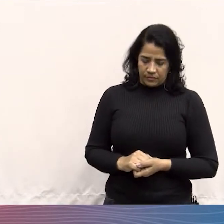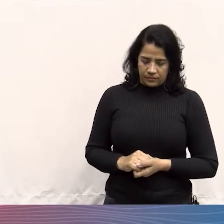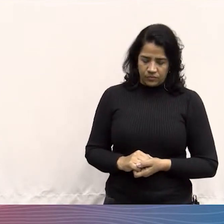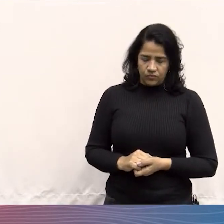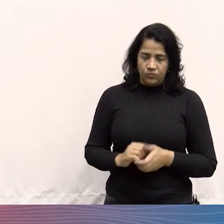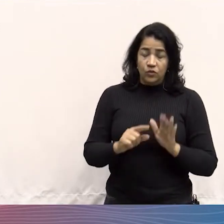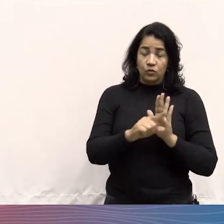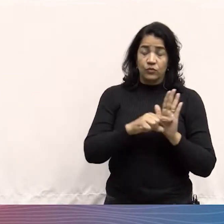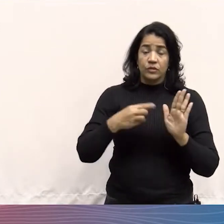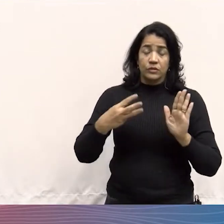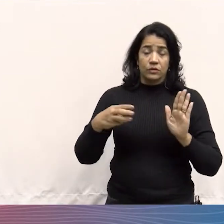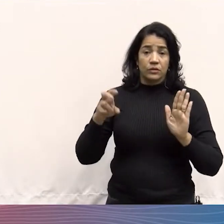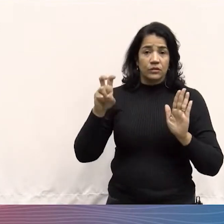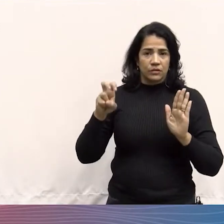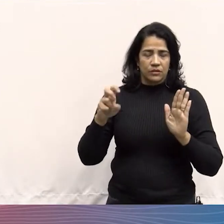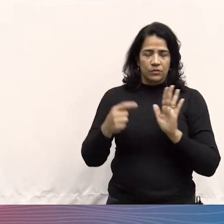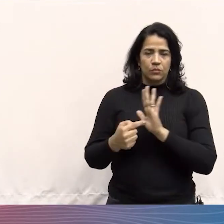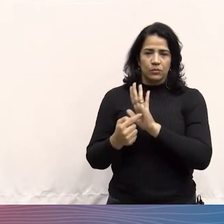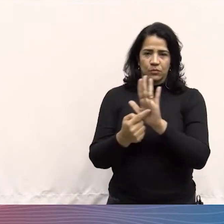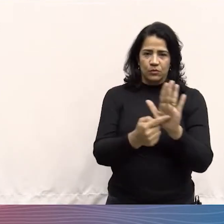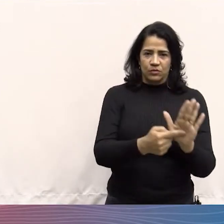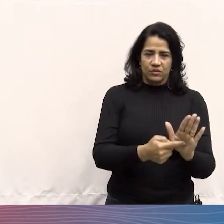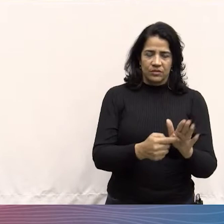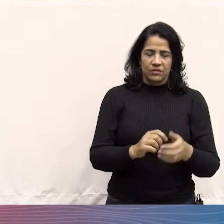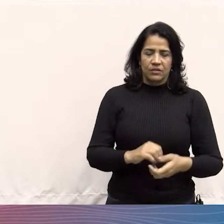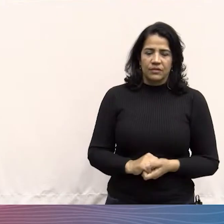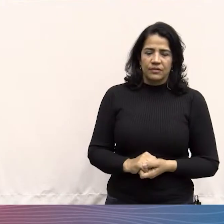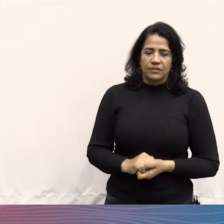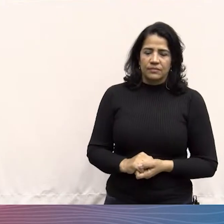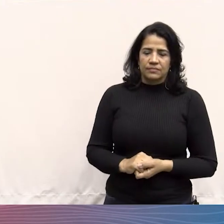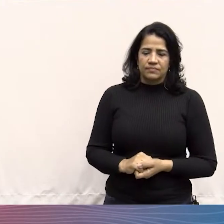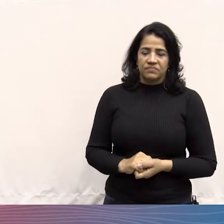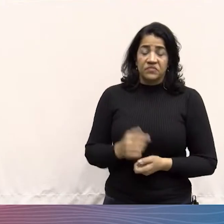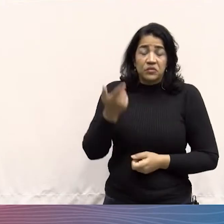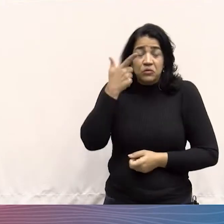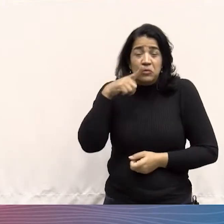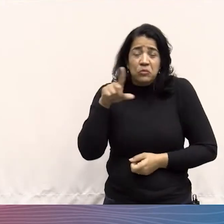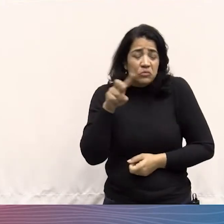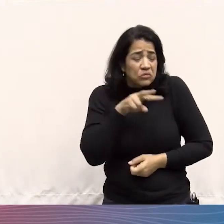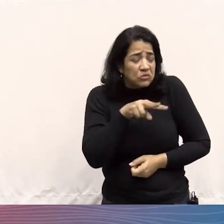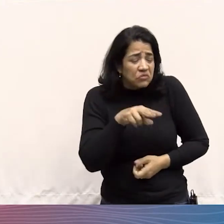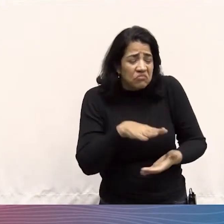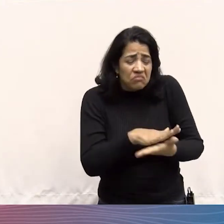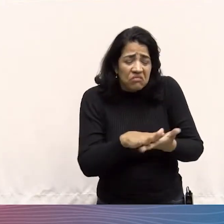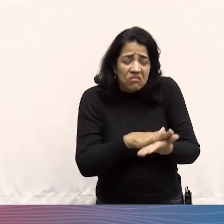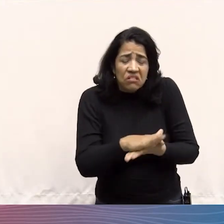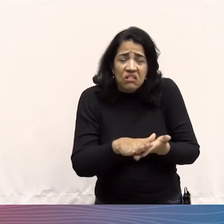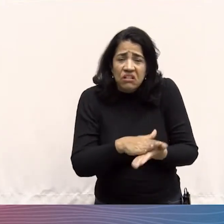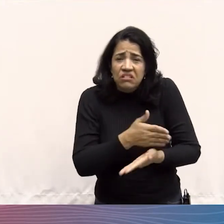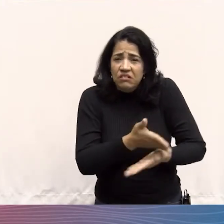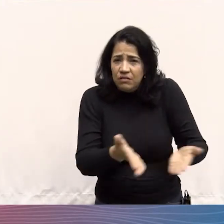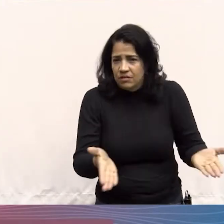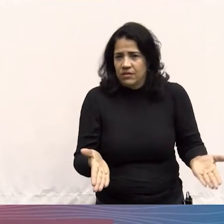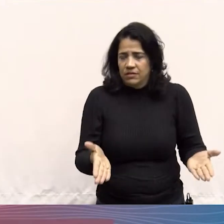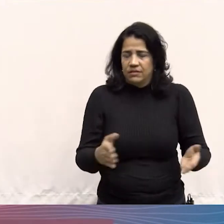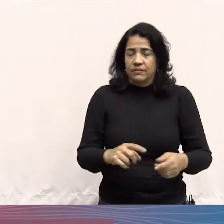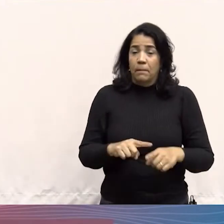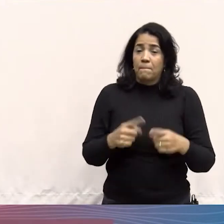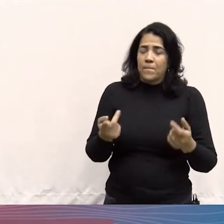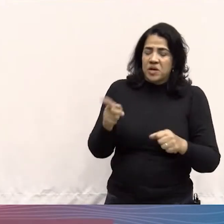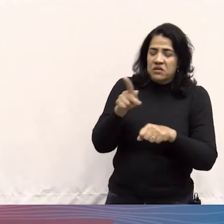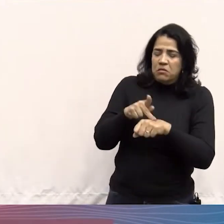E deles não se viram mais vestígios. Agora essa continuação. Mas a pedra que feriu